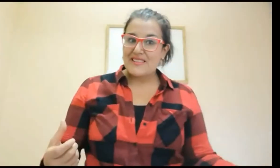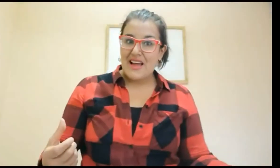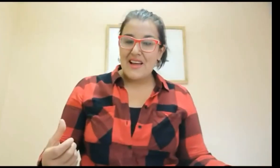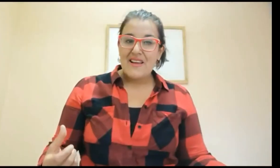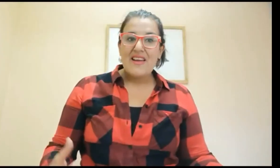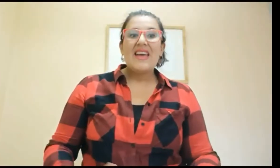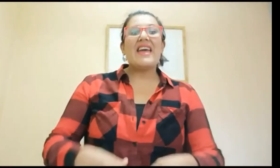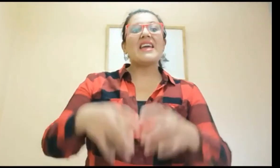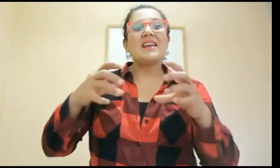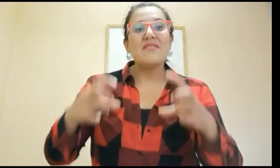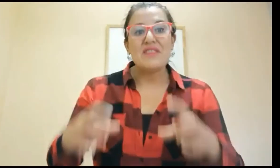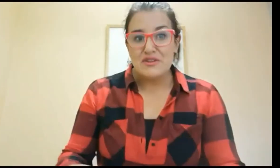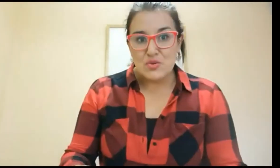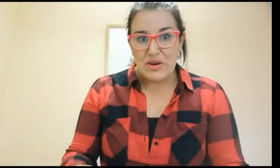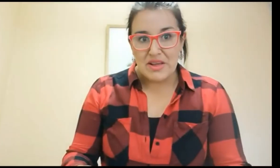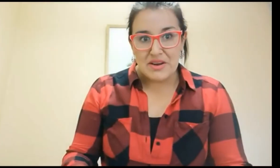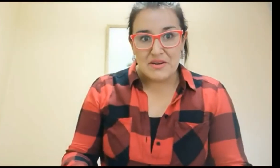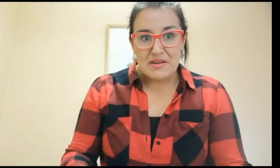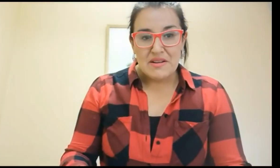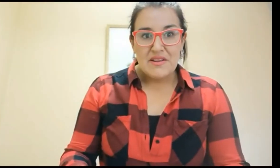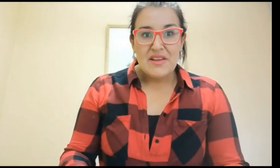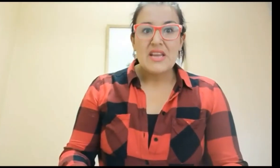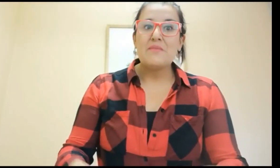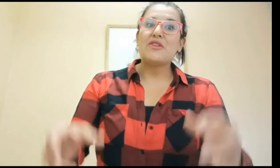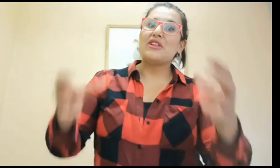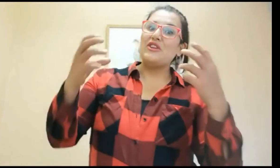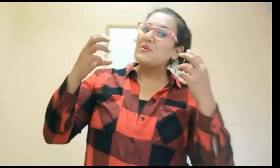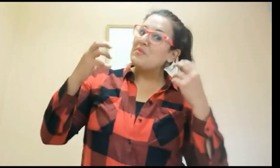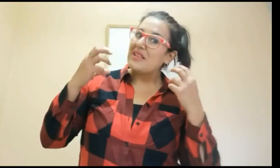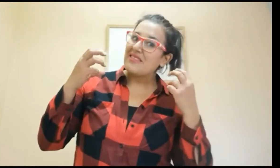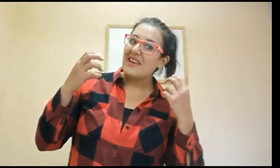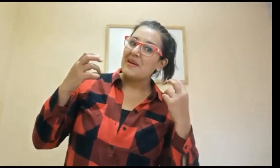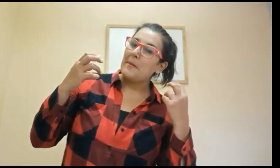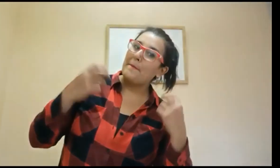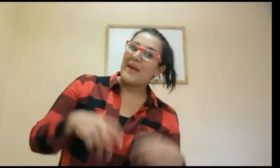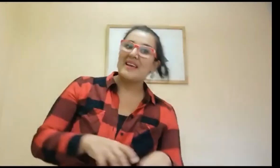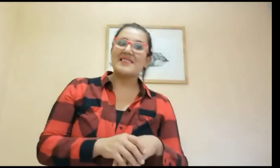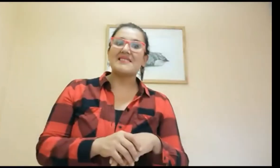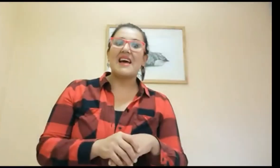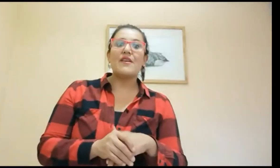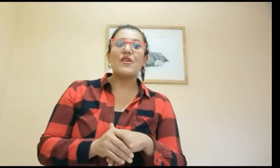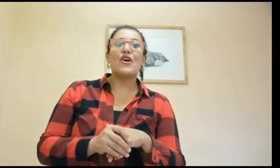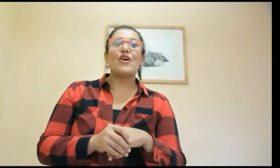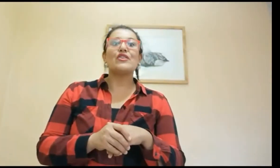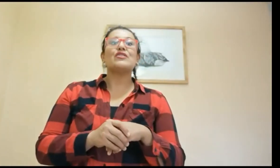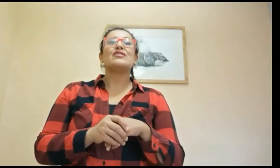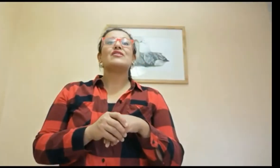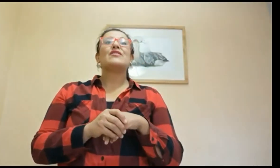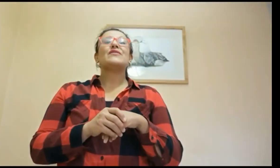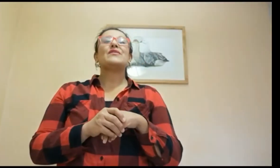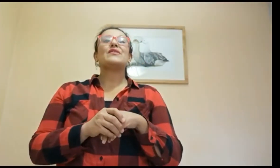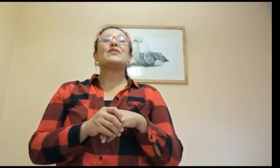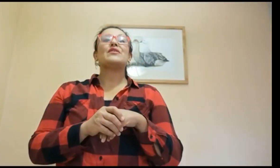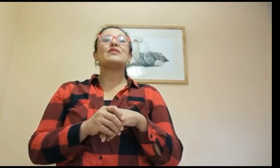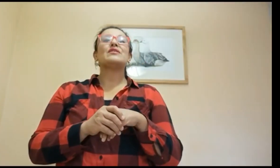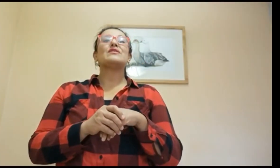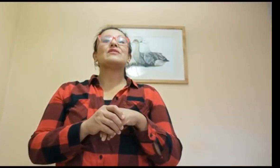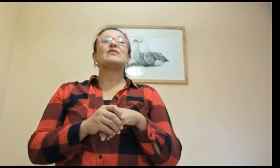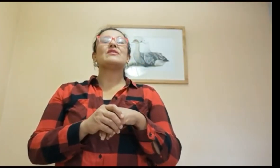resta, escribirlo en su cuaderno y posteriormente presentarlo con